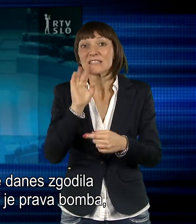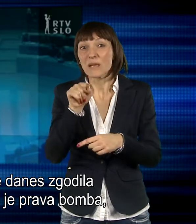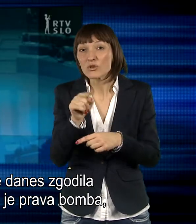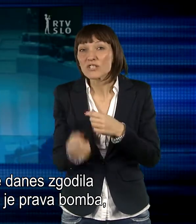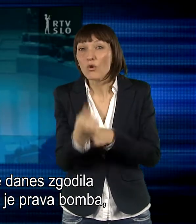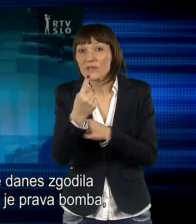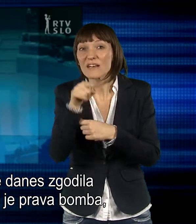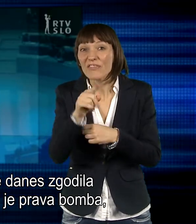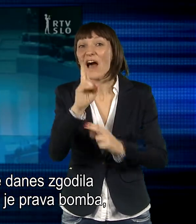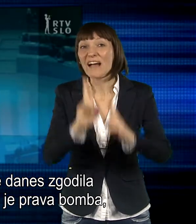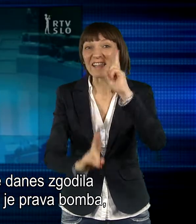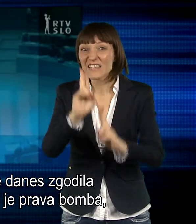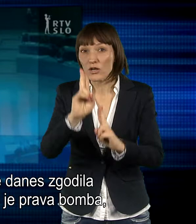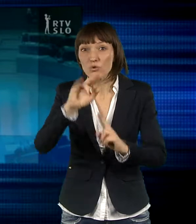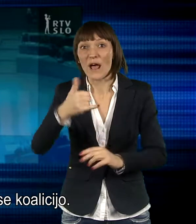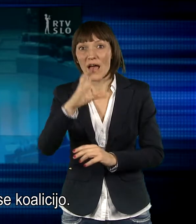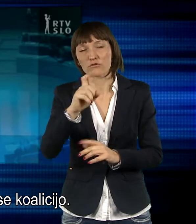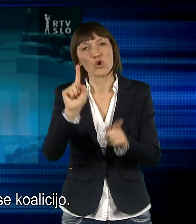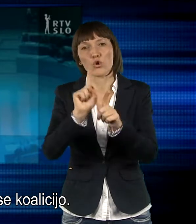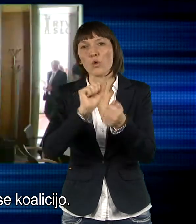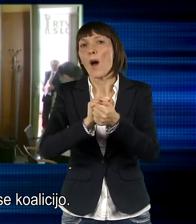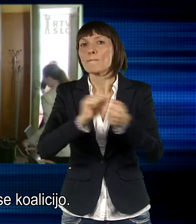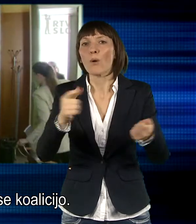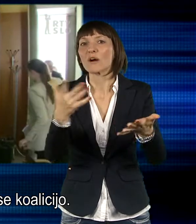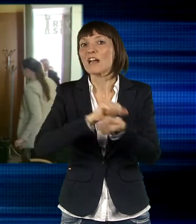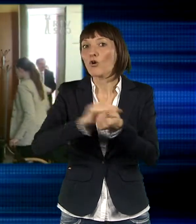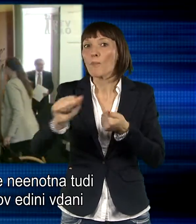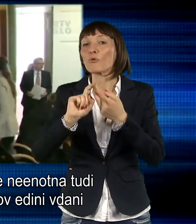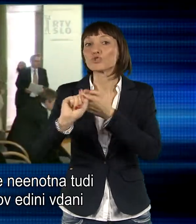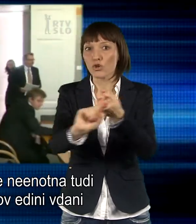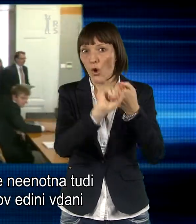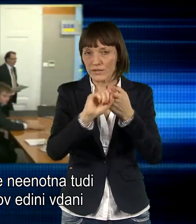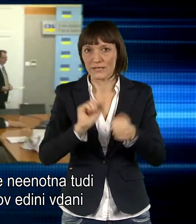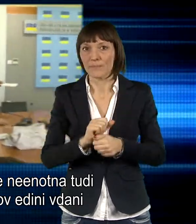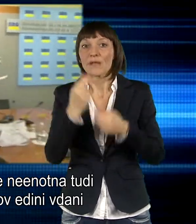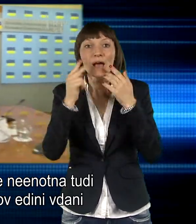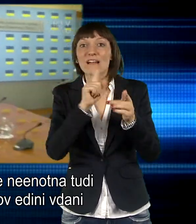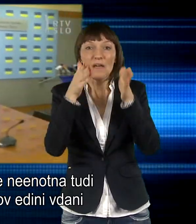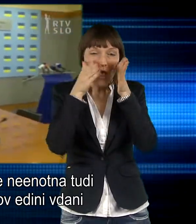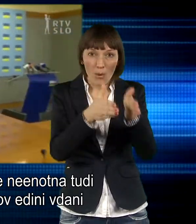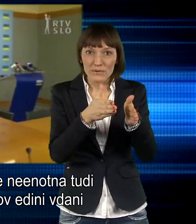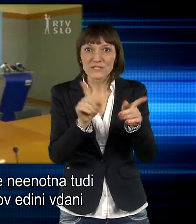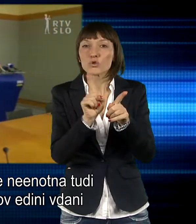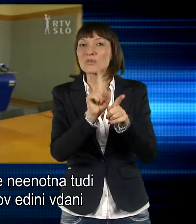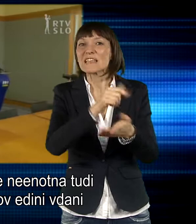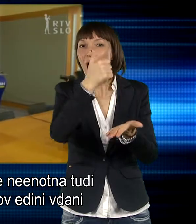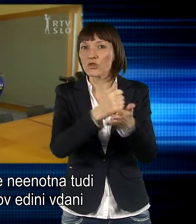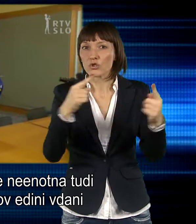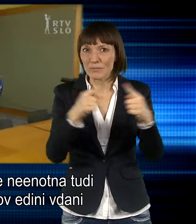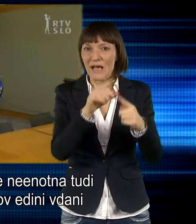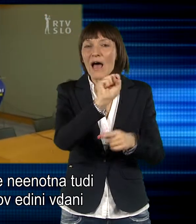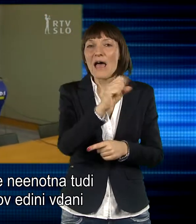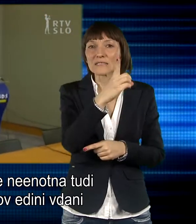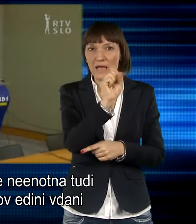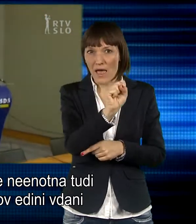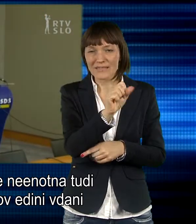zgodila še ta kandidatura, ki je prava bomba, ki lahko raznese to koalicijo. Glede interpelacije neenotna tudi opozicija.